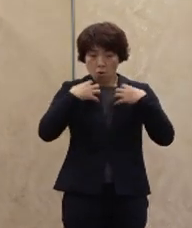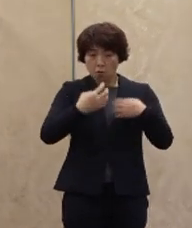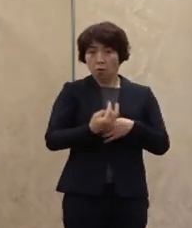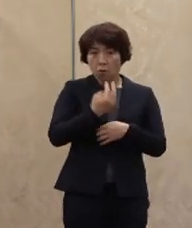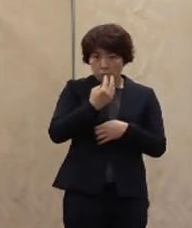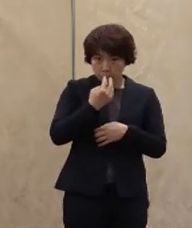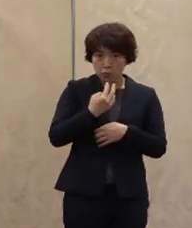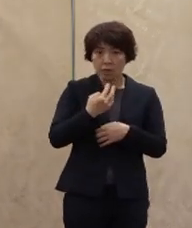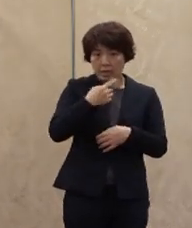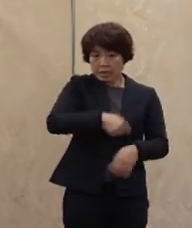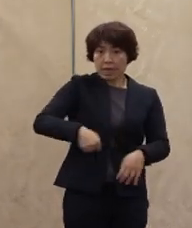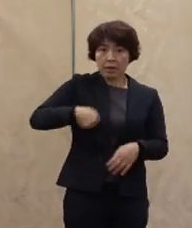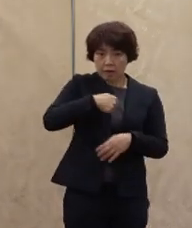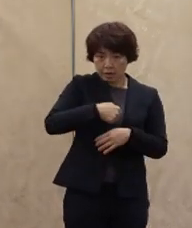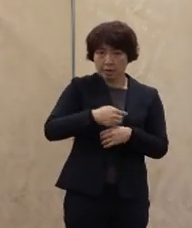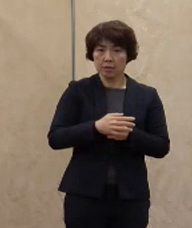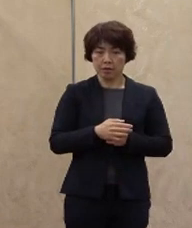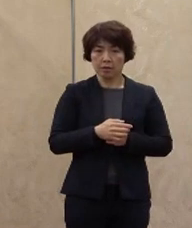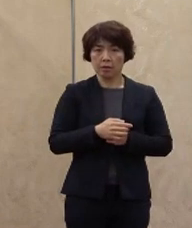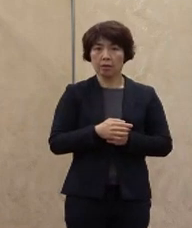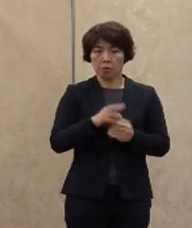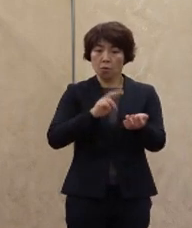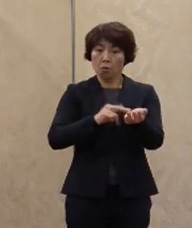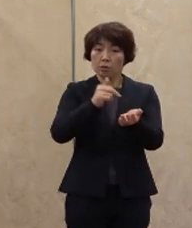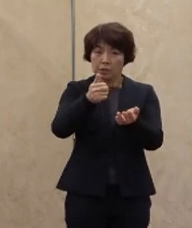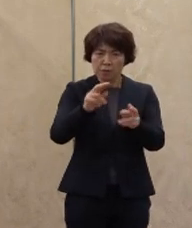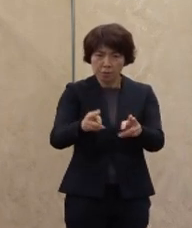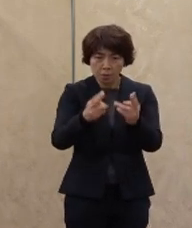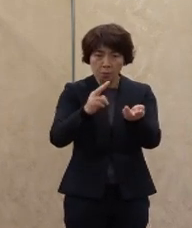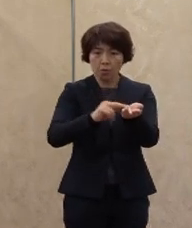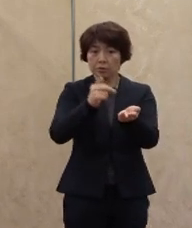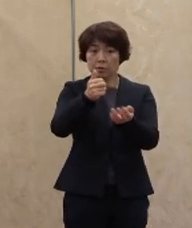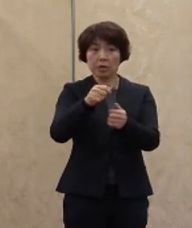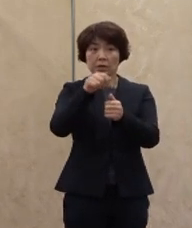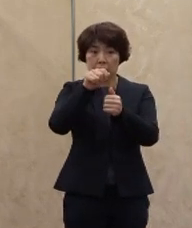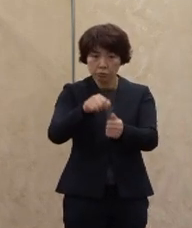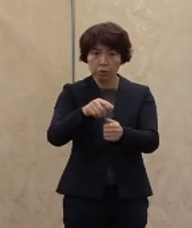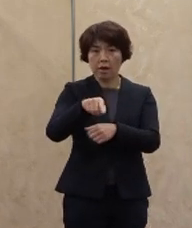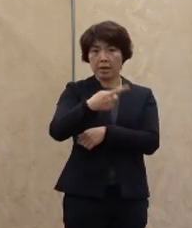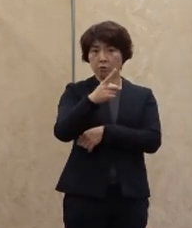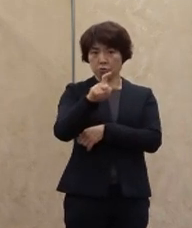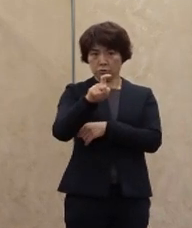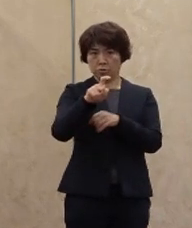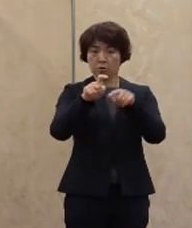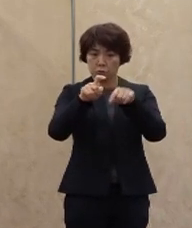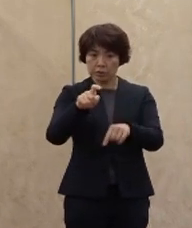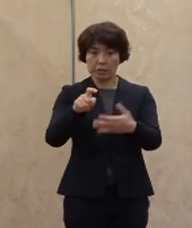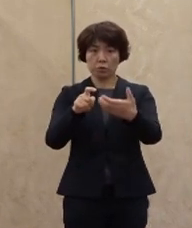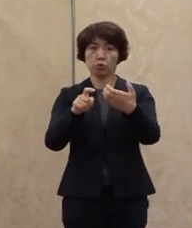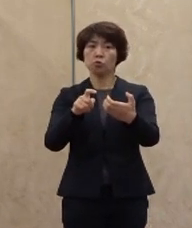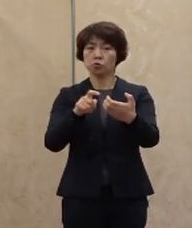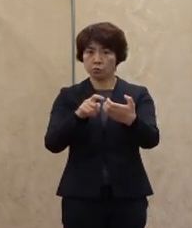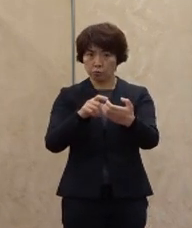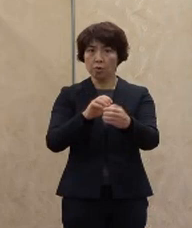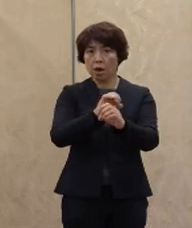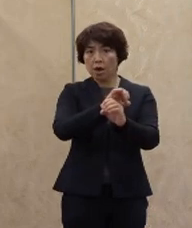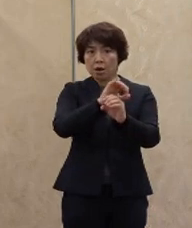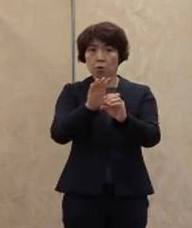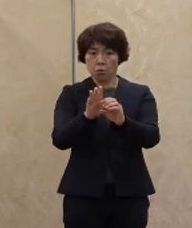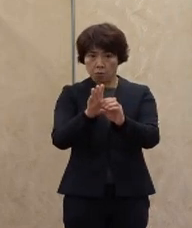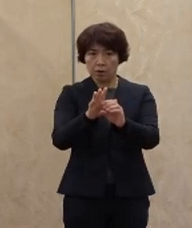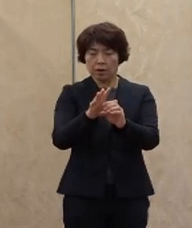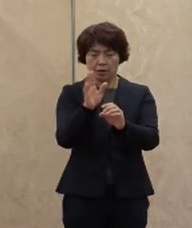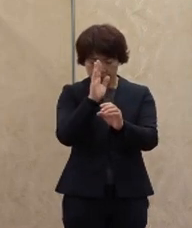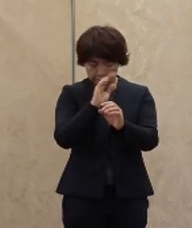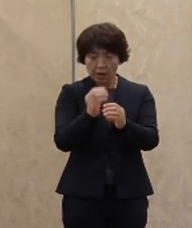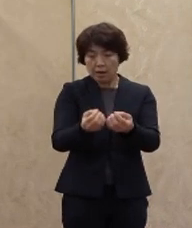り普通の内科さん、内科のお医者さんがいる病院が110あります。110の病院のうち90の病院は感染症対策加算を受けている病院でもあ